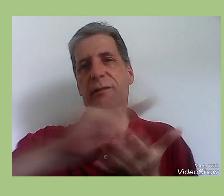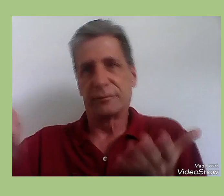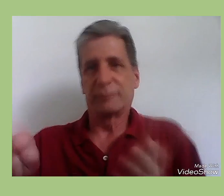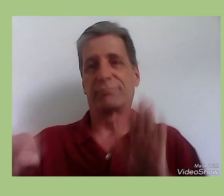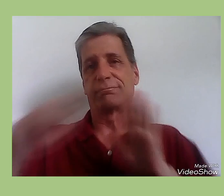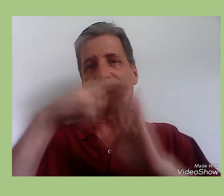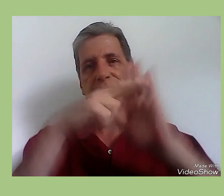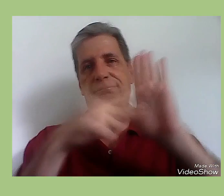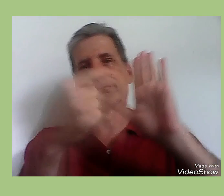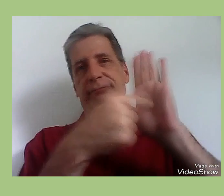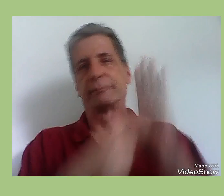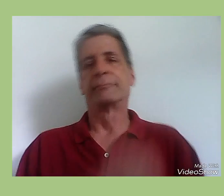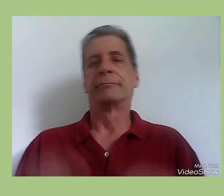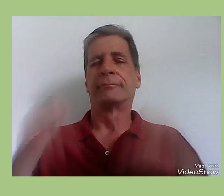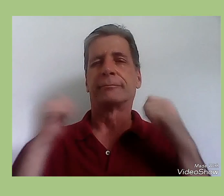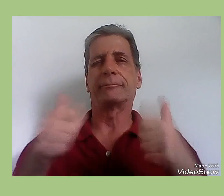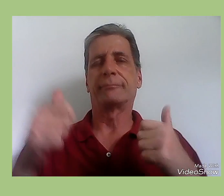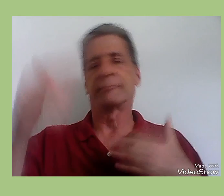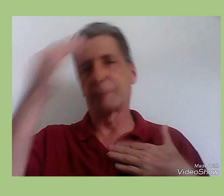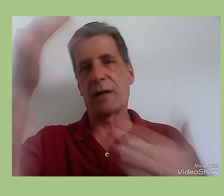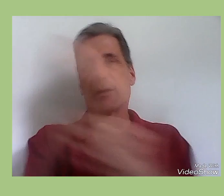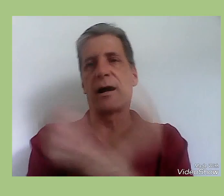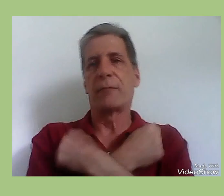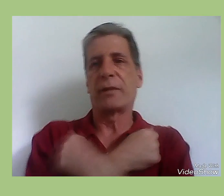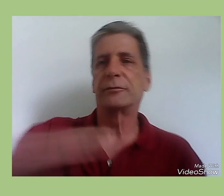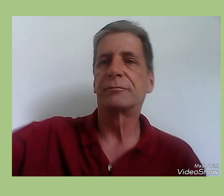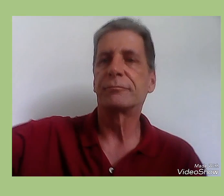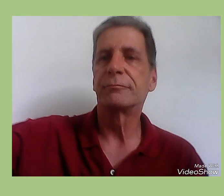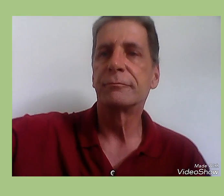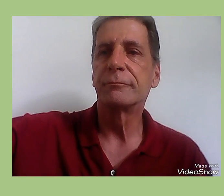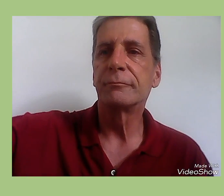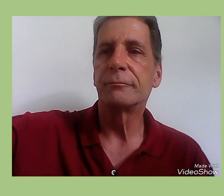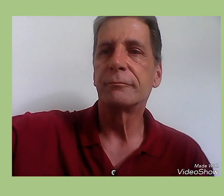fica feliz em participar e votar no processo do impeachment. Agora,